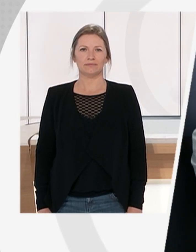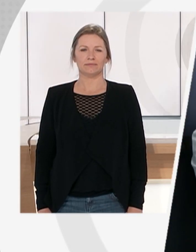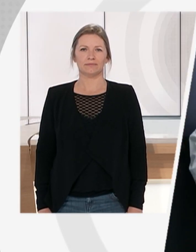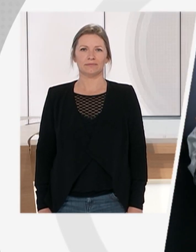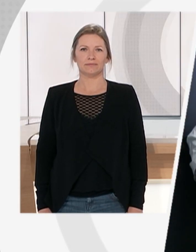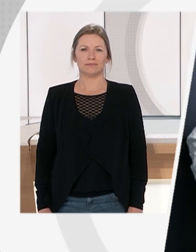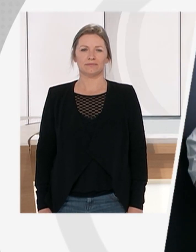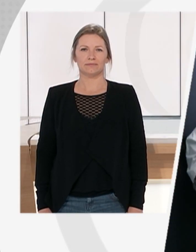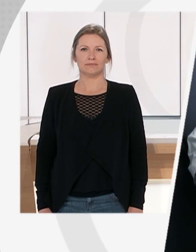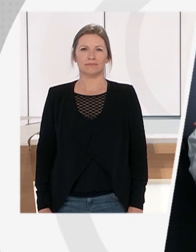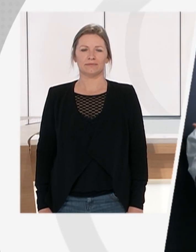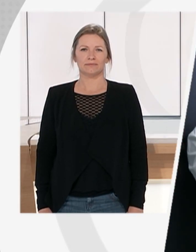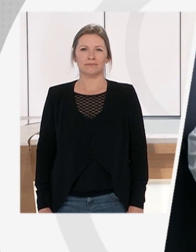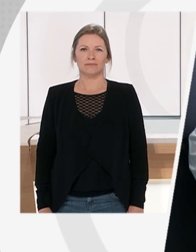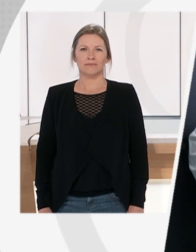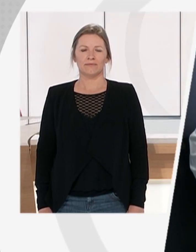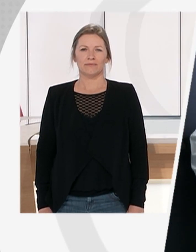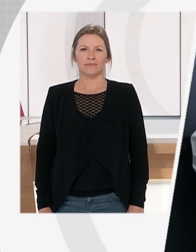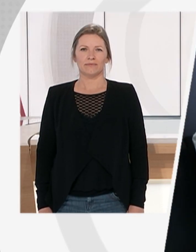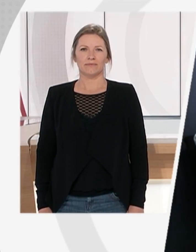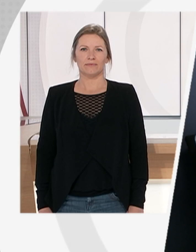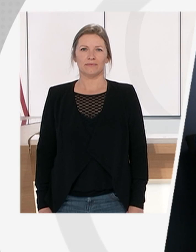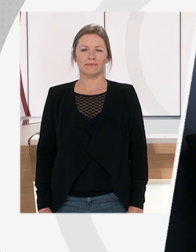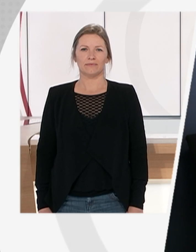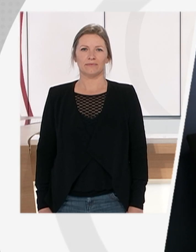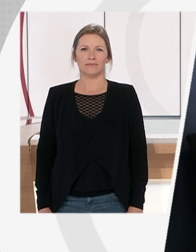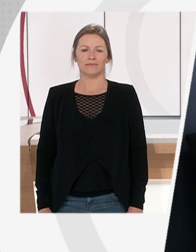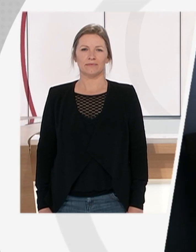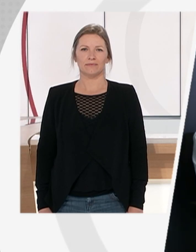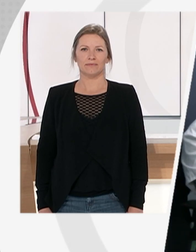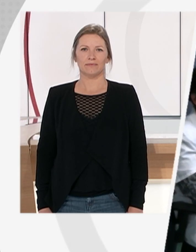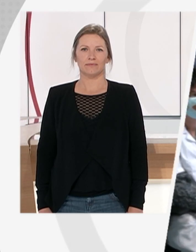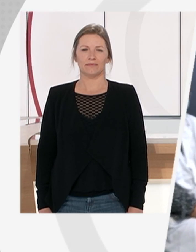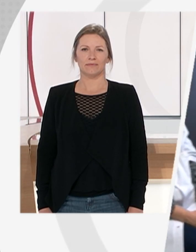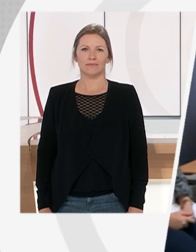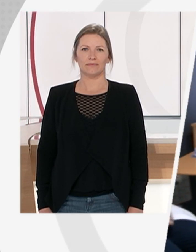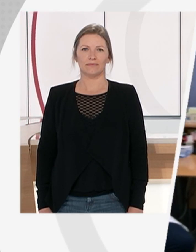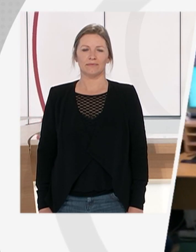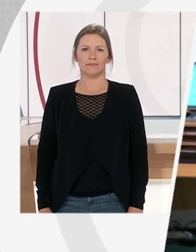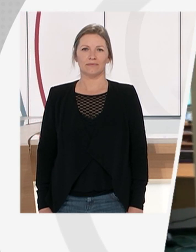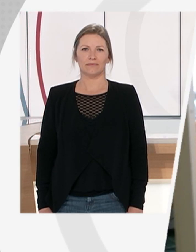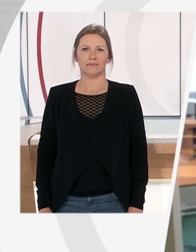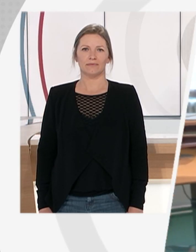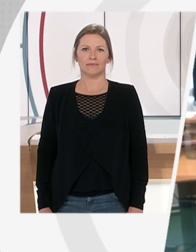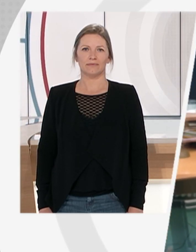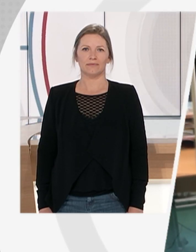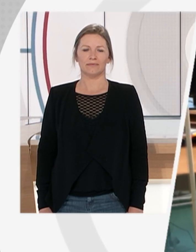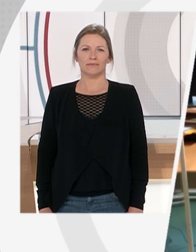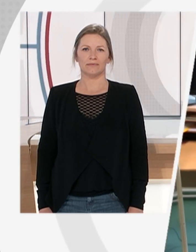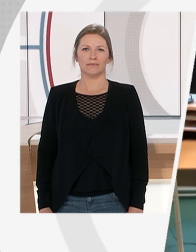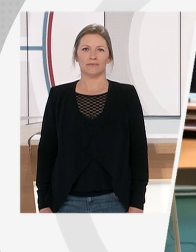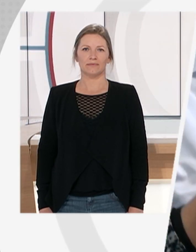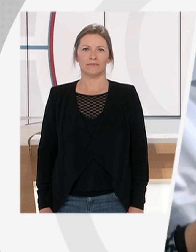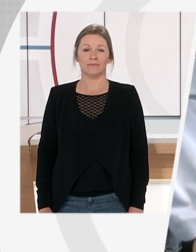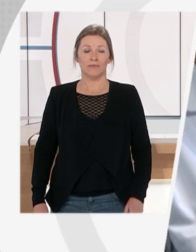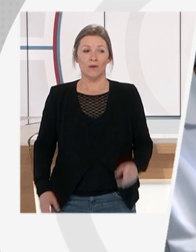Il y a 2 semaines, vous étiez inquiète, vous étiez angoissée. Comment ça va ? Ça va mieux, ça va bien.